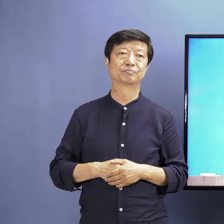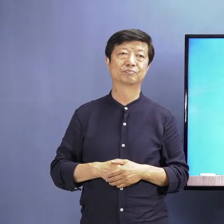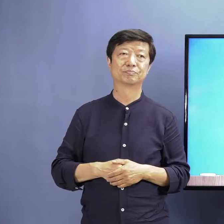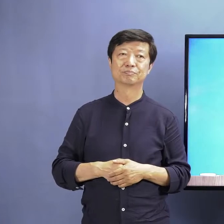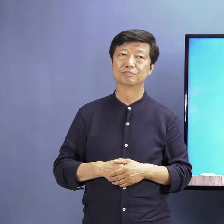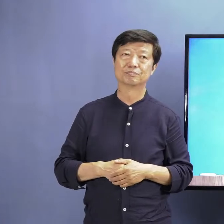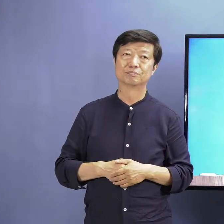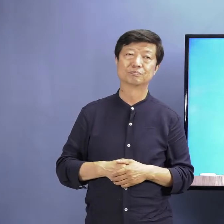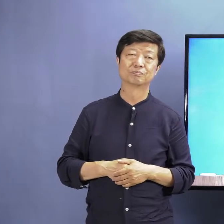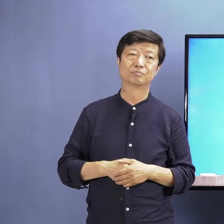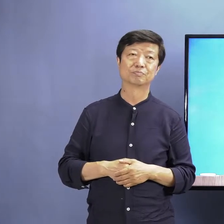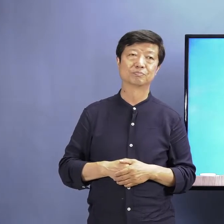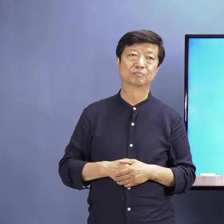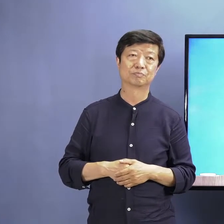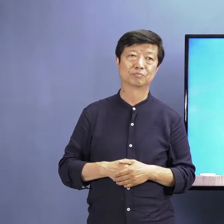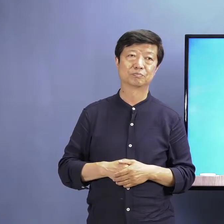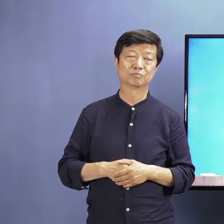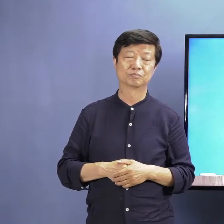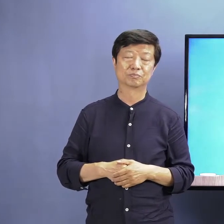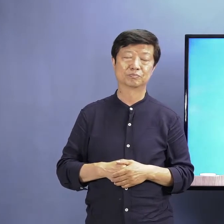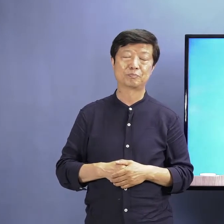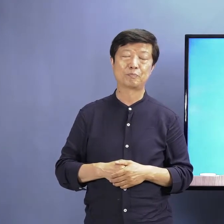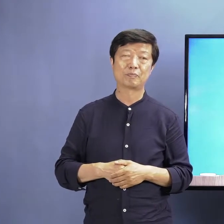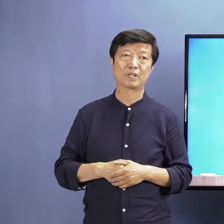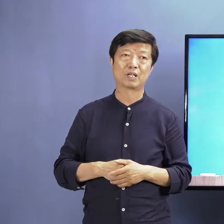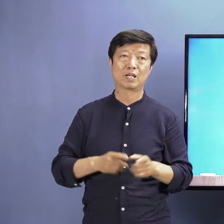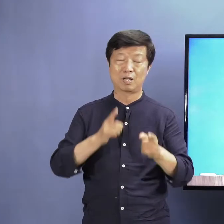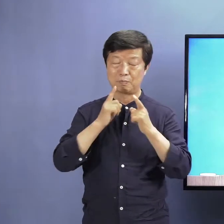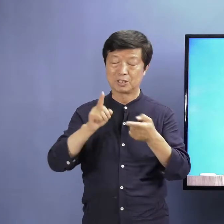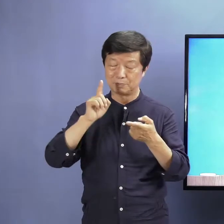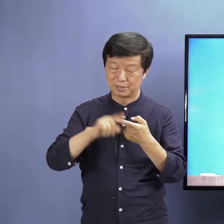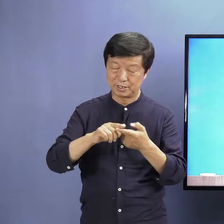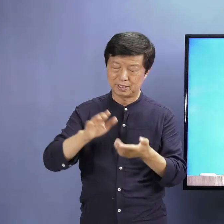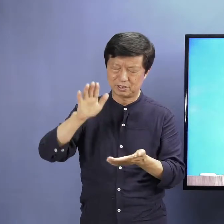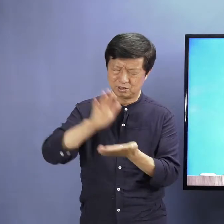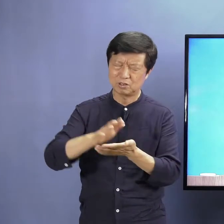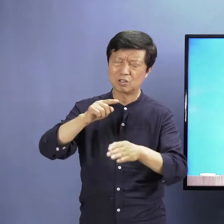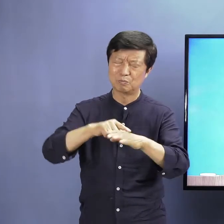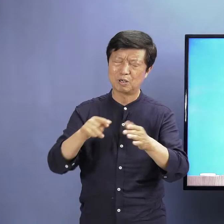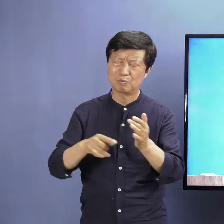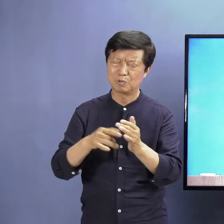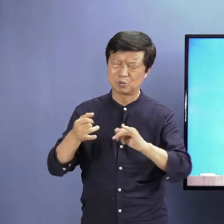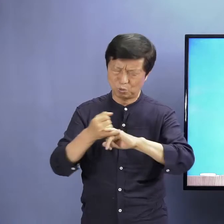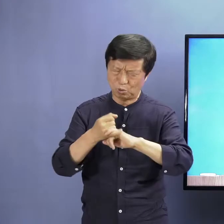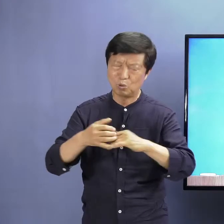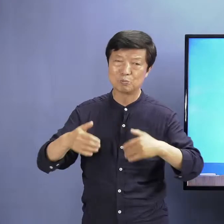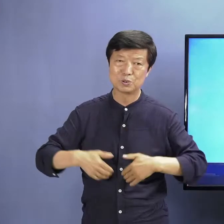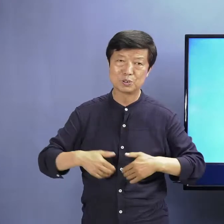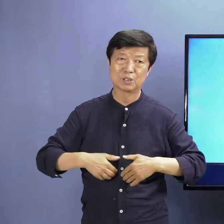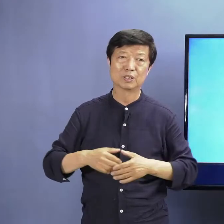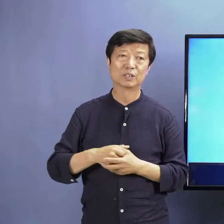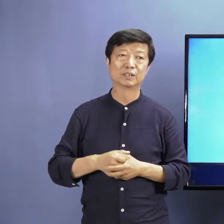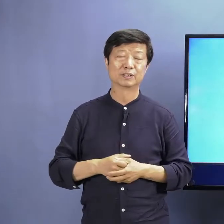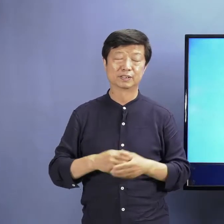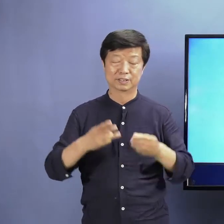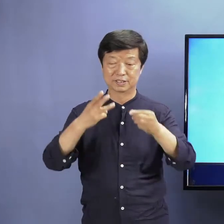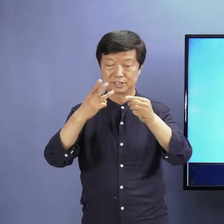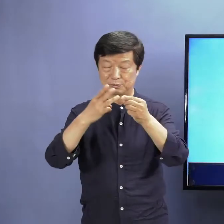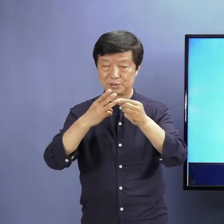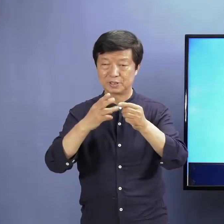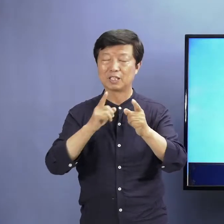예. 그게 열정이에요. 말씀에 대한 열정. 그리고 또 하나, 말씀을 즐거워하는 마음.